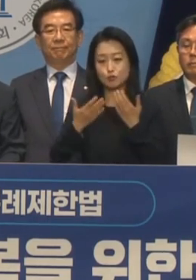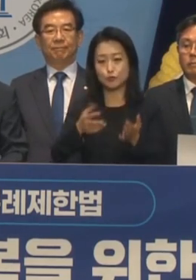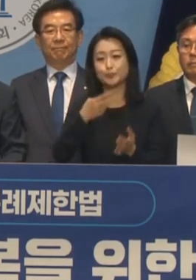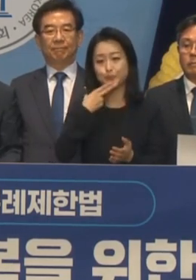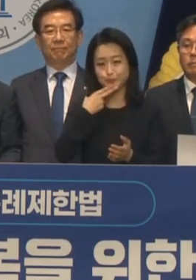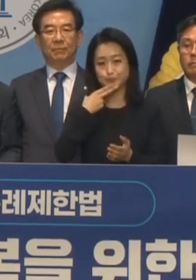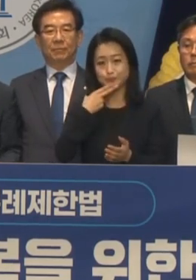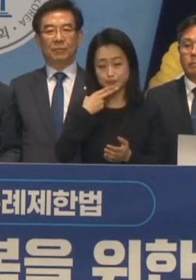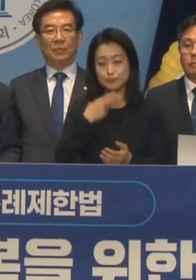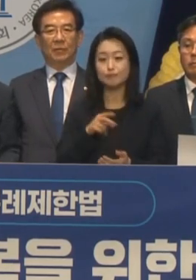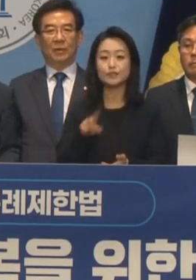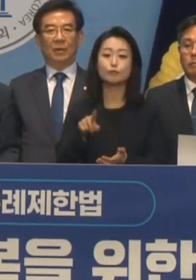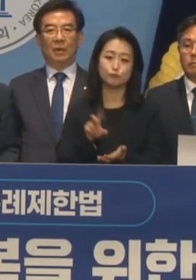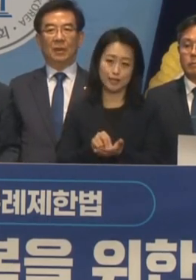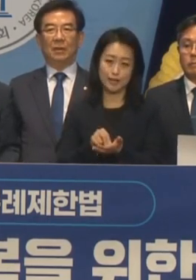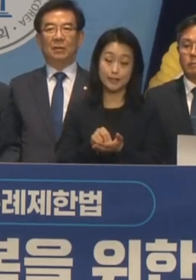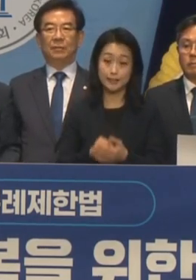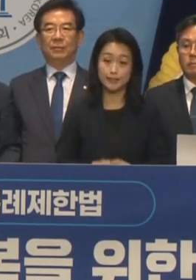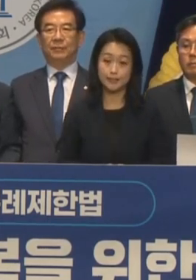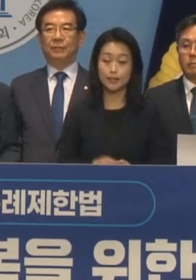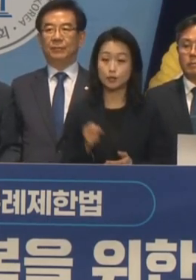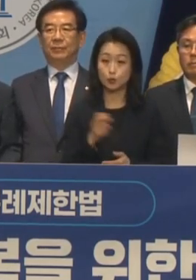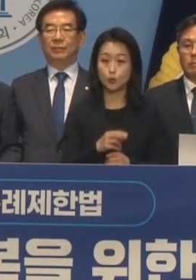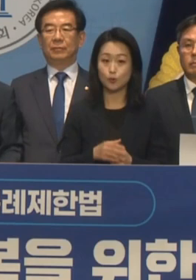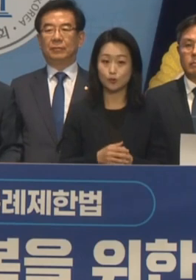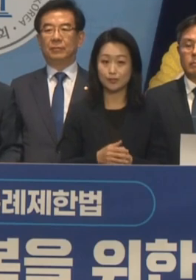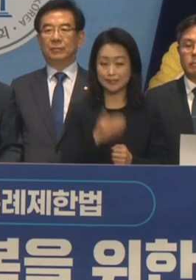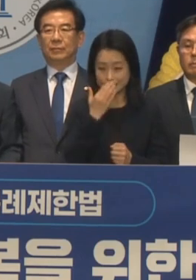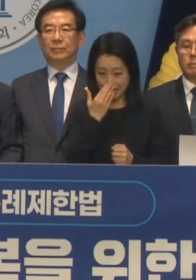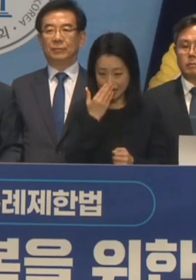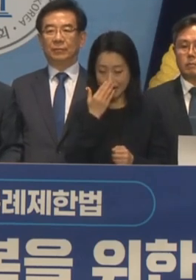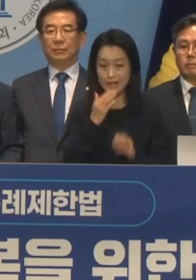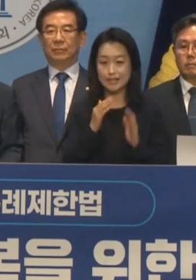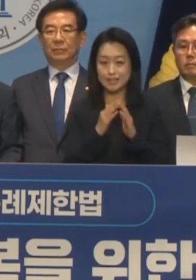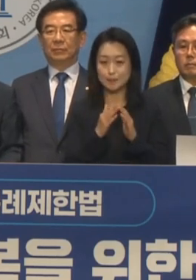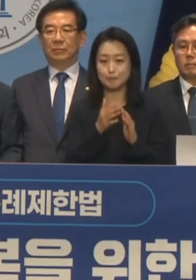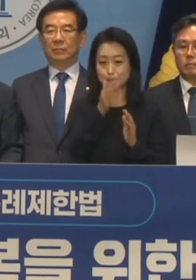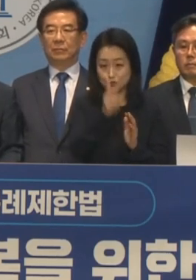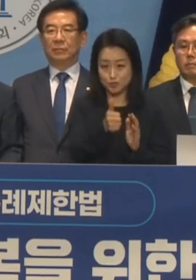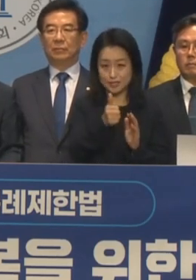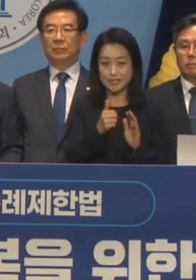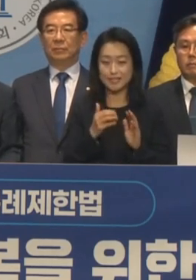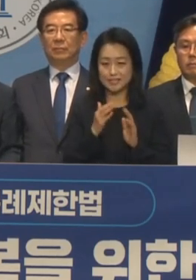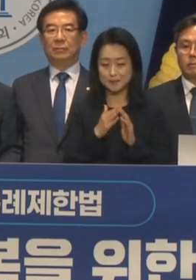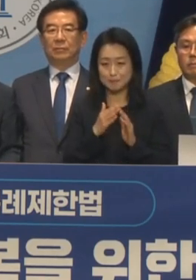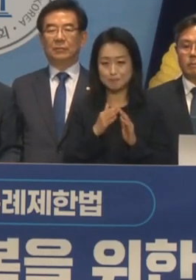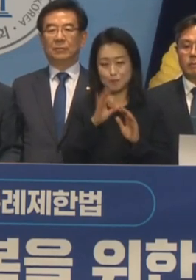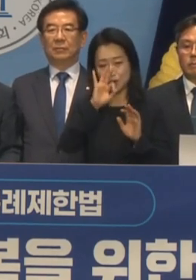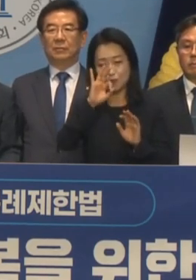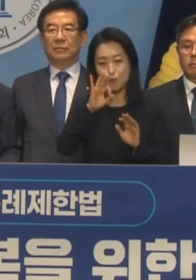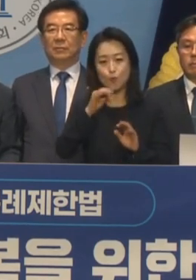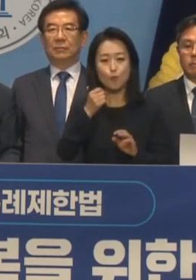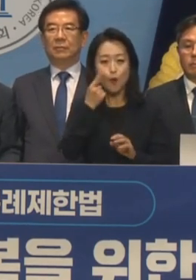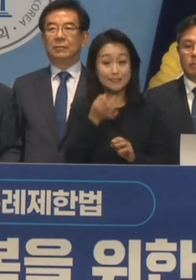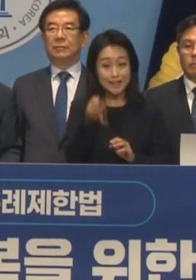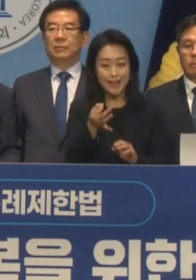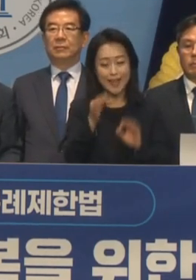대상에서 제외되어 있습니다. 또한 착한 임대인 제도는 자발적인 임대료 인하 확산을